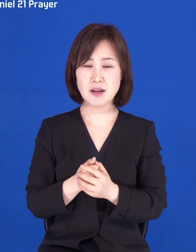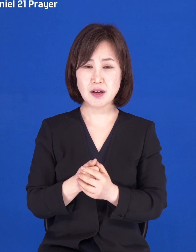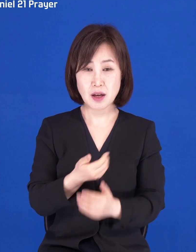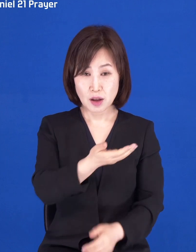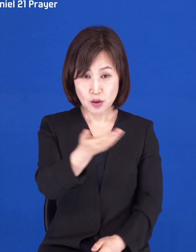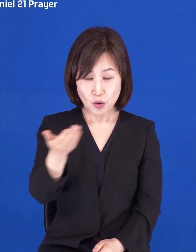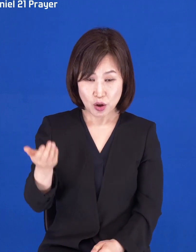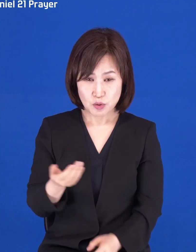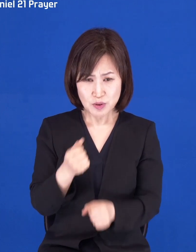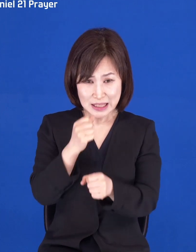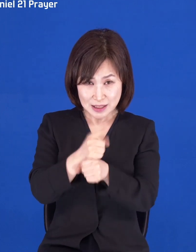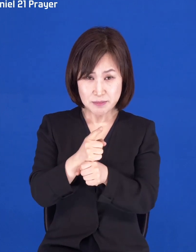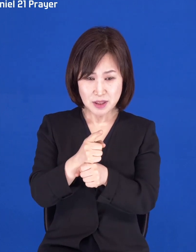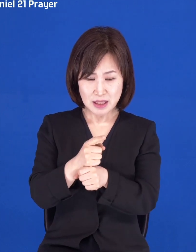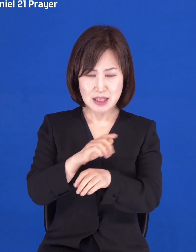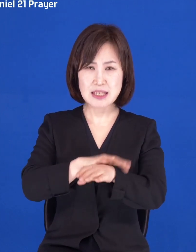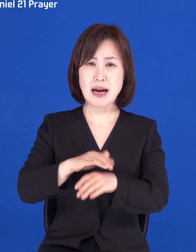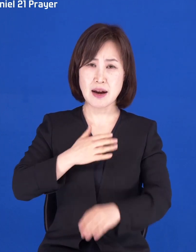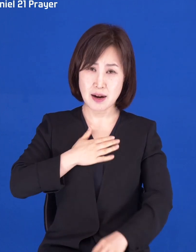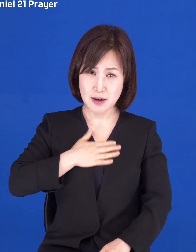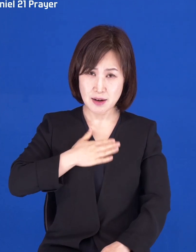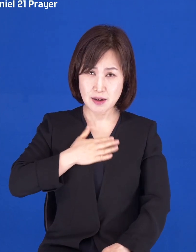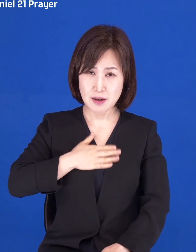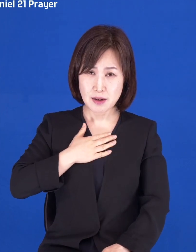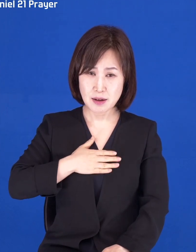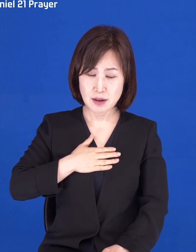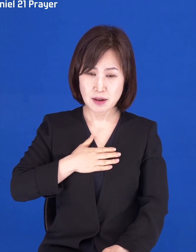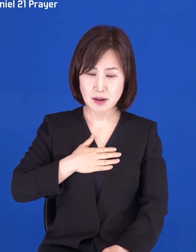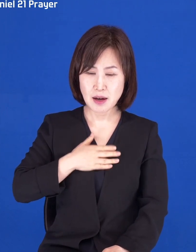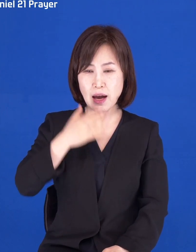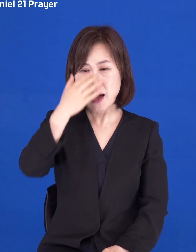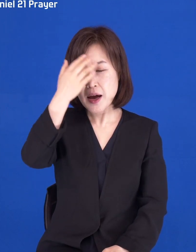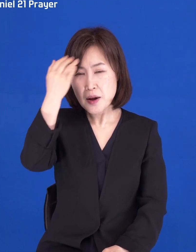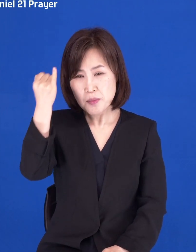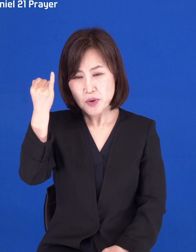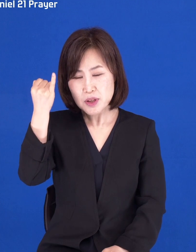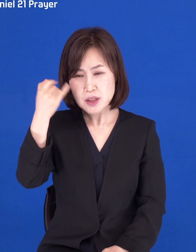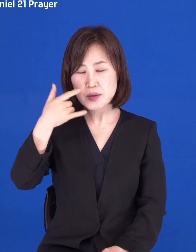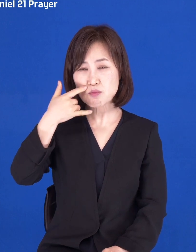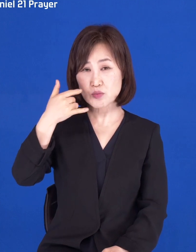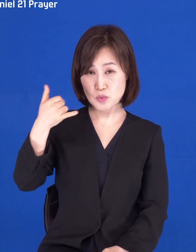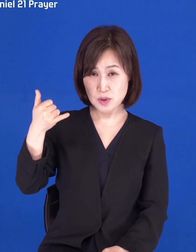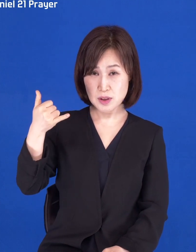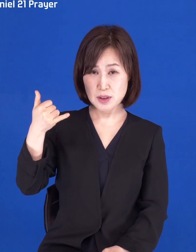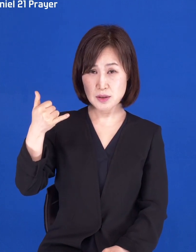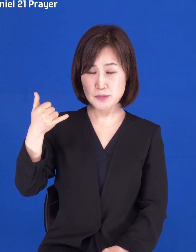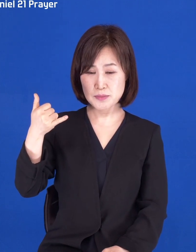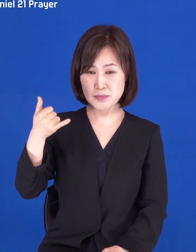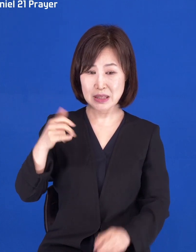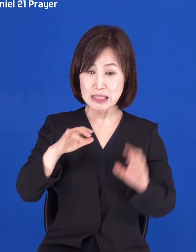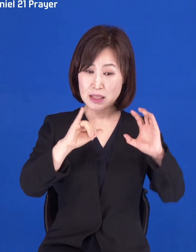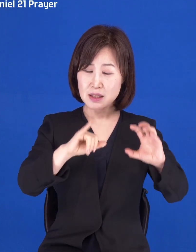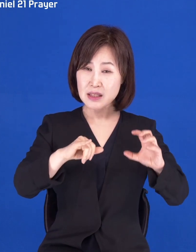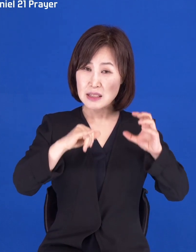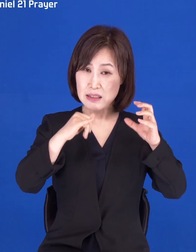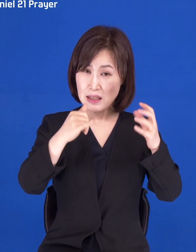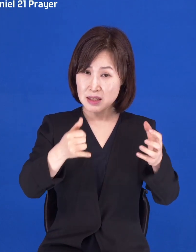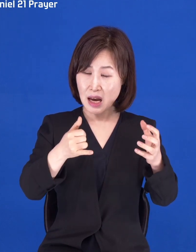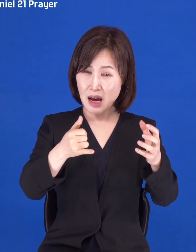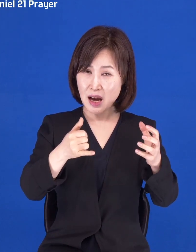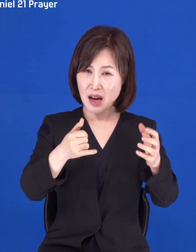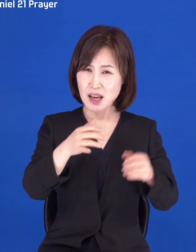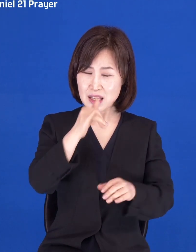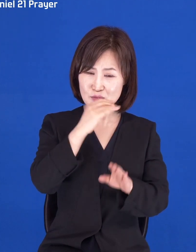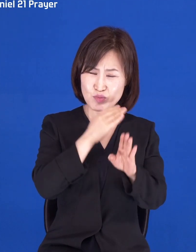너희들도 이미 다 알고 있는 것처럼 할머니나 아버지, 어머니는 이 세상에 김일성을 믿지